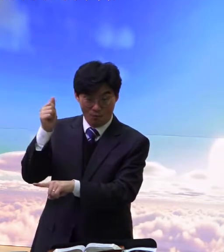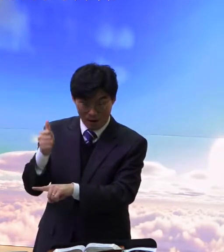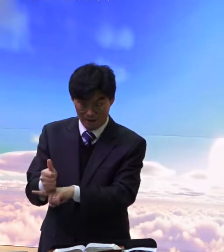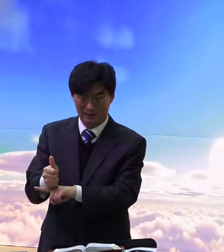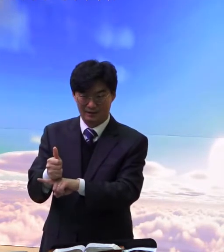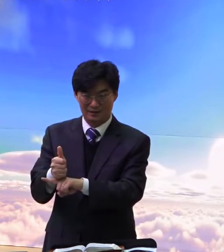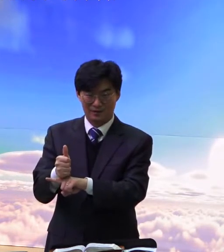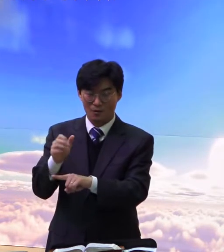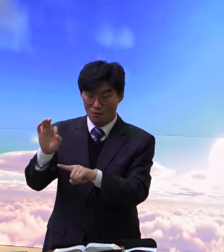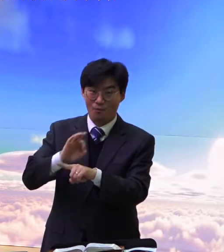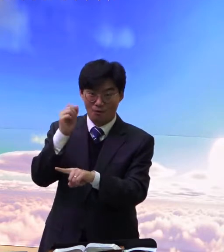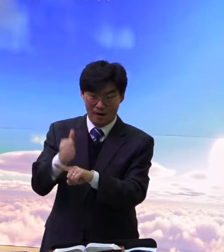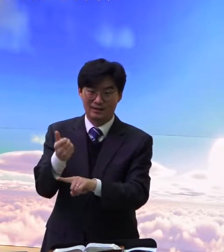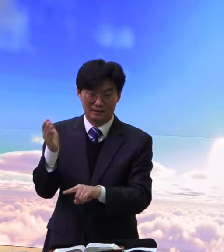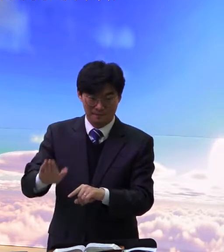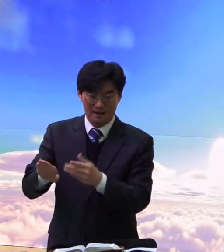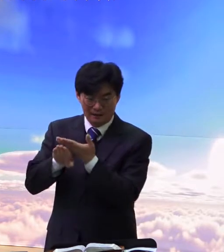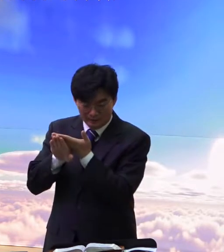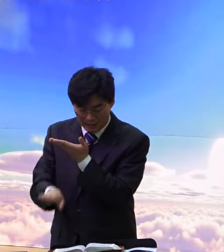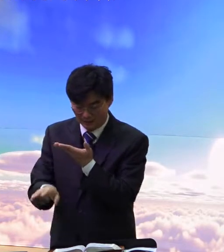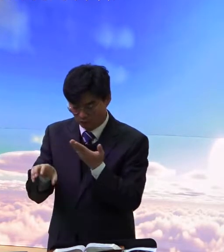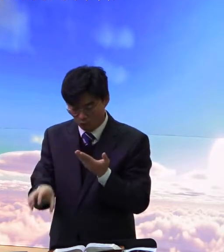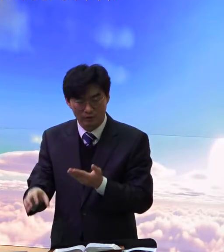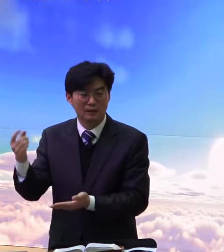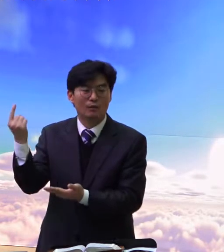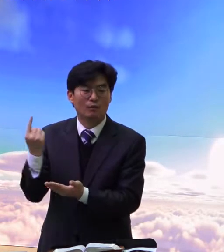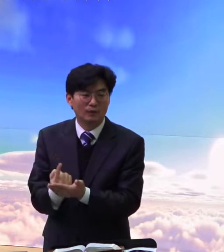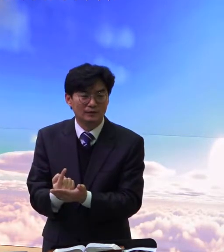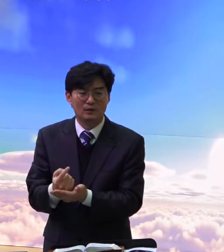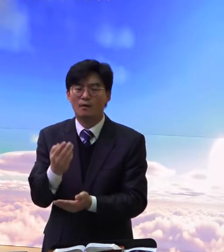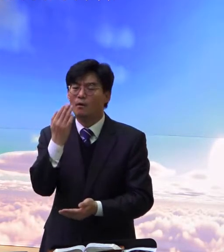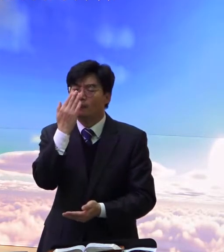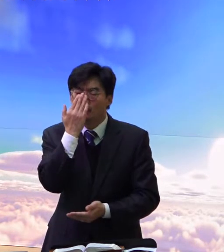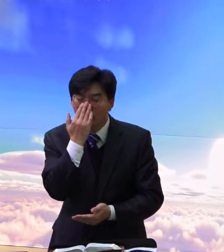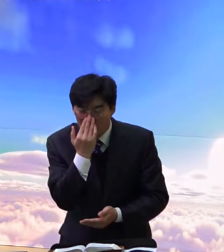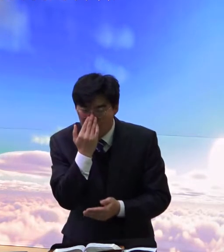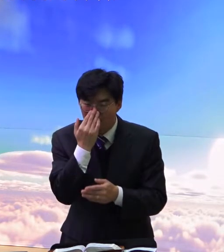낮은 자리에 오신 왕, 우리가 더 많이 들었을 겸손의 왕,